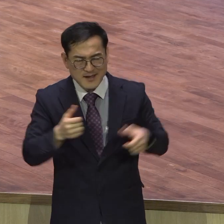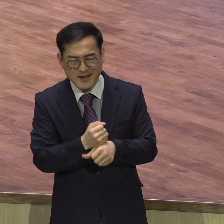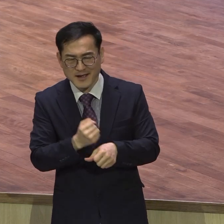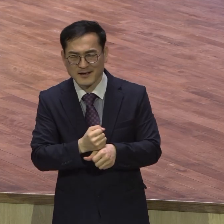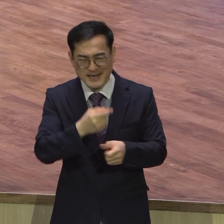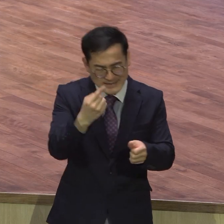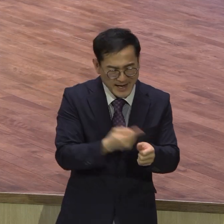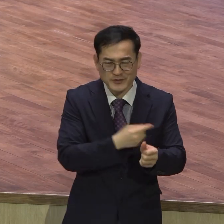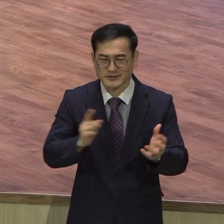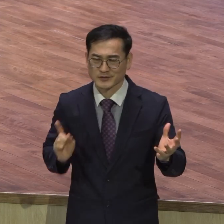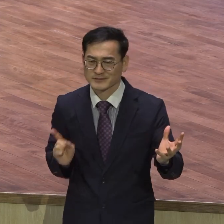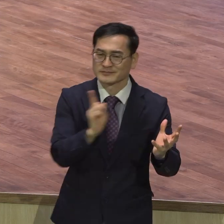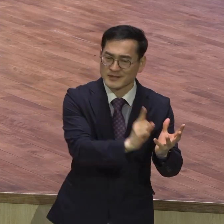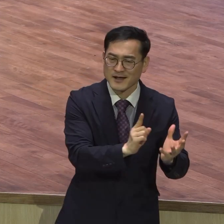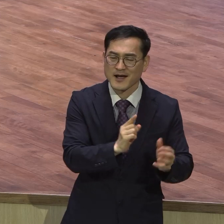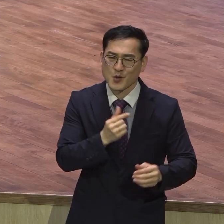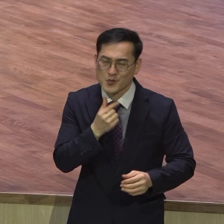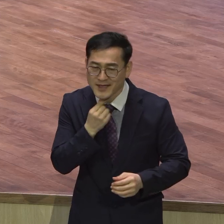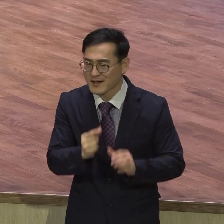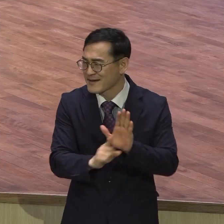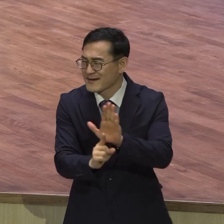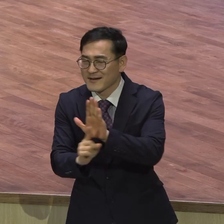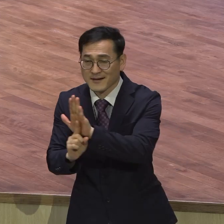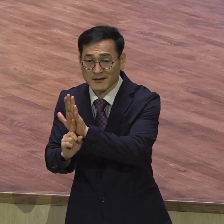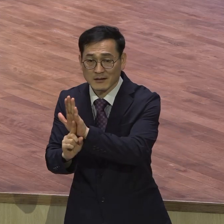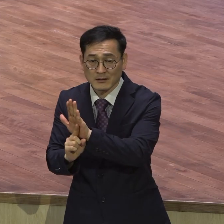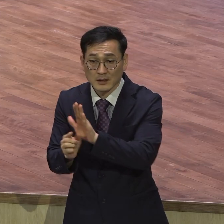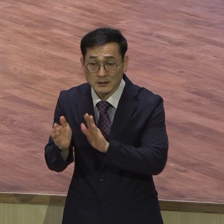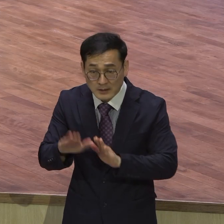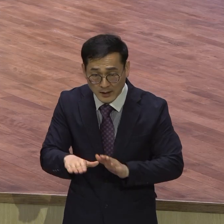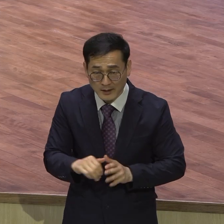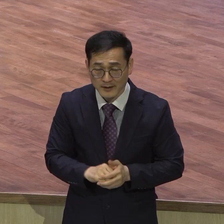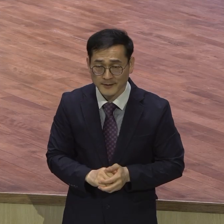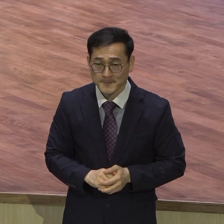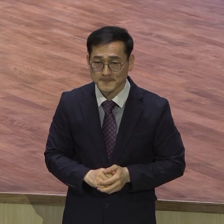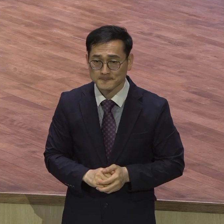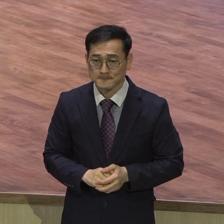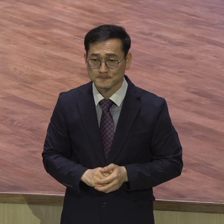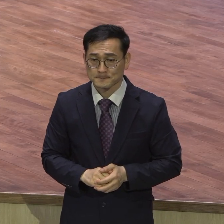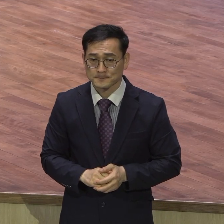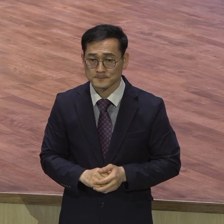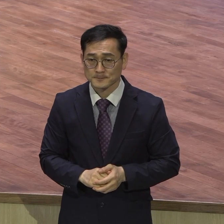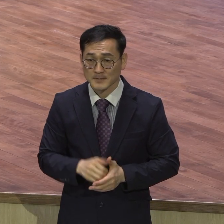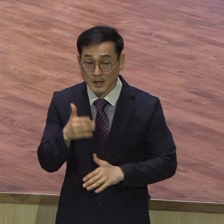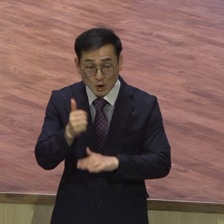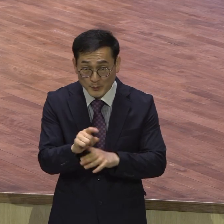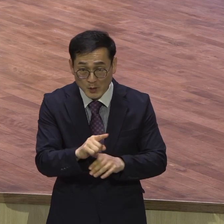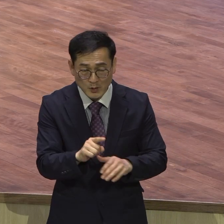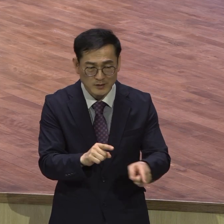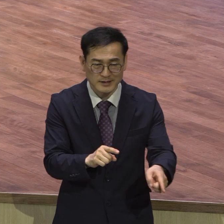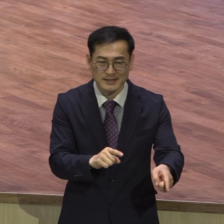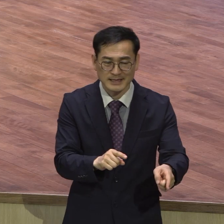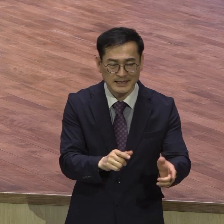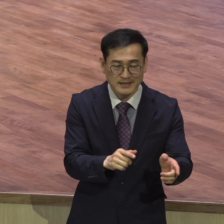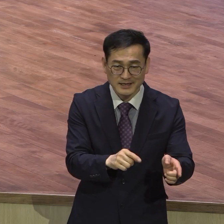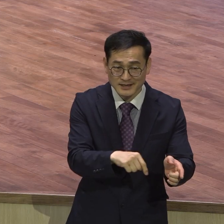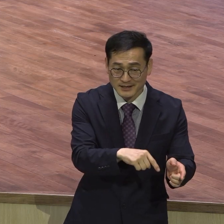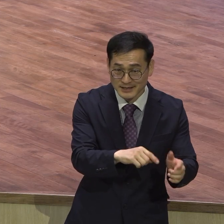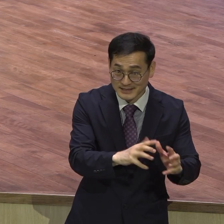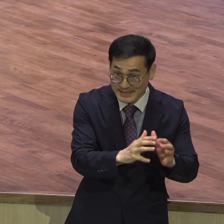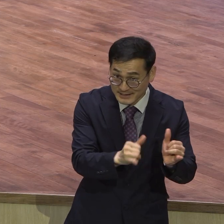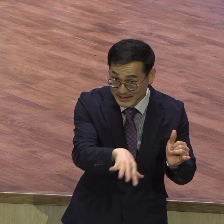영적으로 볼 때 이 땅에 불신자들은 심각한 예수 결핍장애